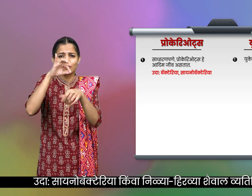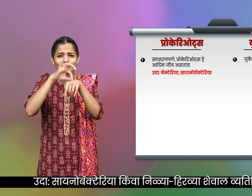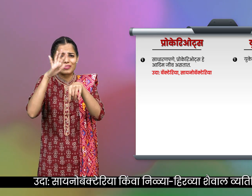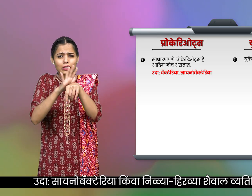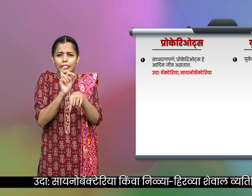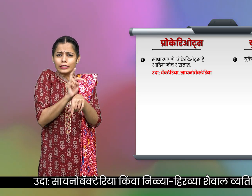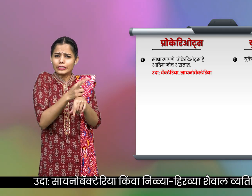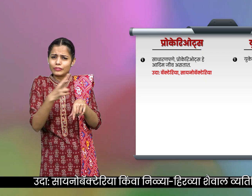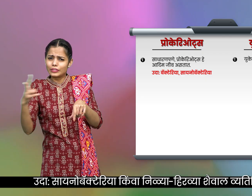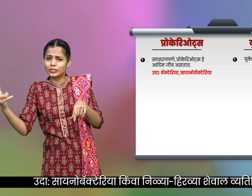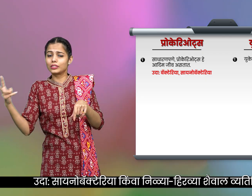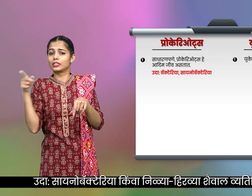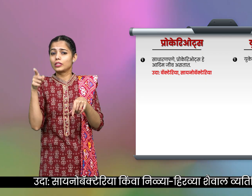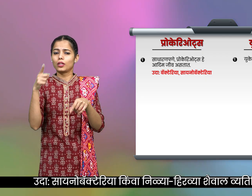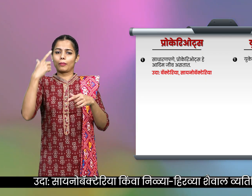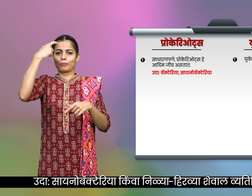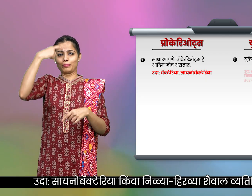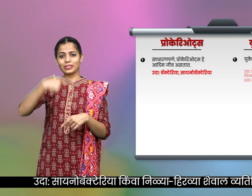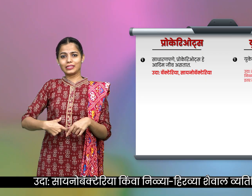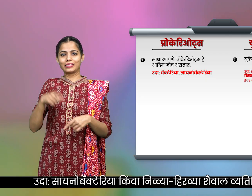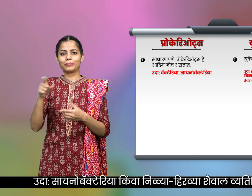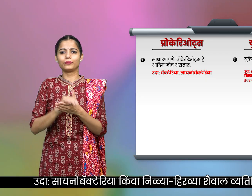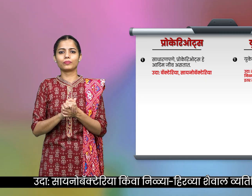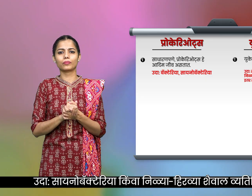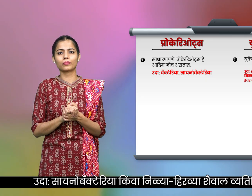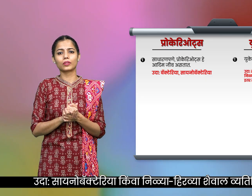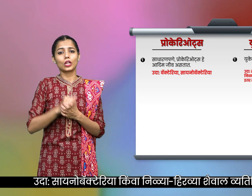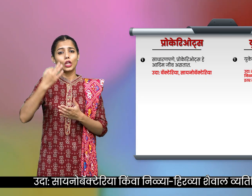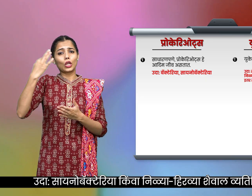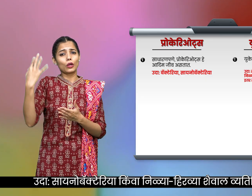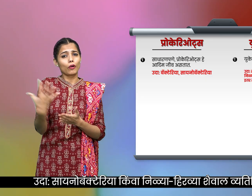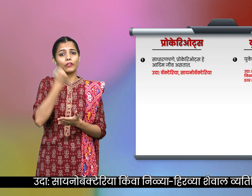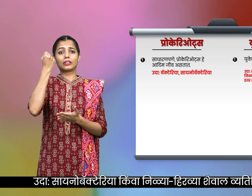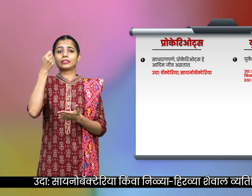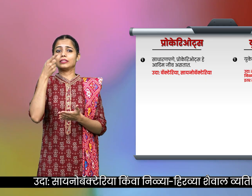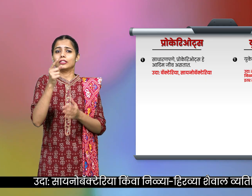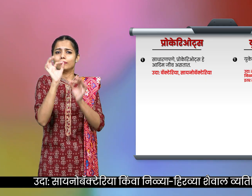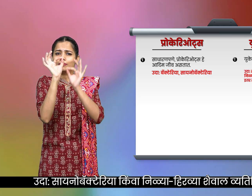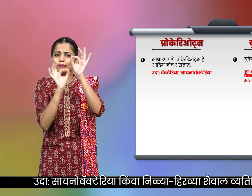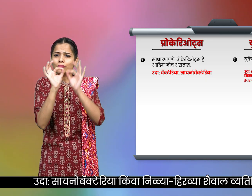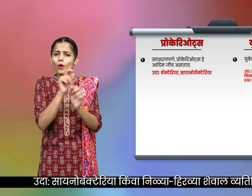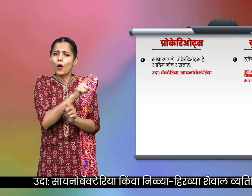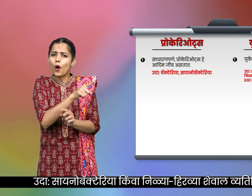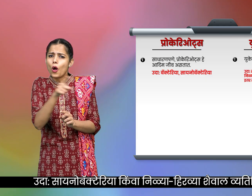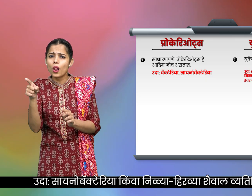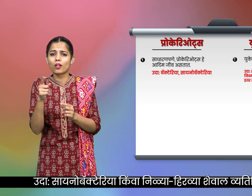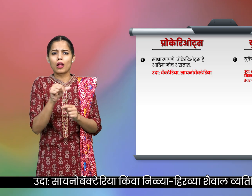उदाहरणार्थ सायनोबॅक्टेरिया किंवा निळ्या हिरव्या शैवाल व्यतिरिक्त इतर सर्व जीव